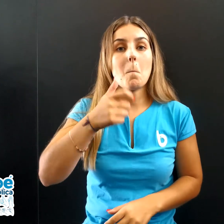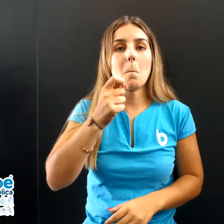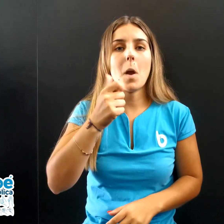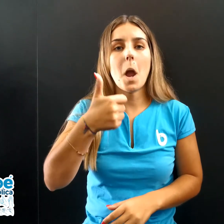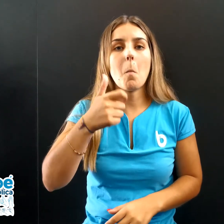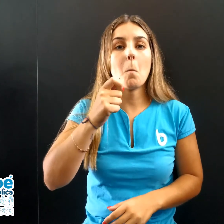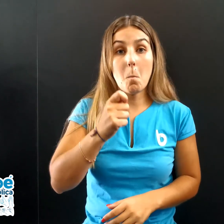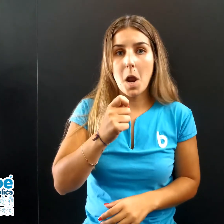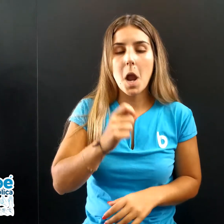bybebê.pt.